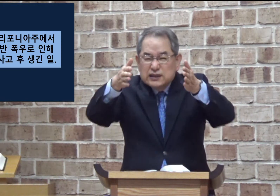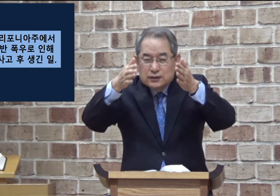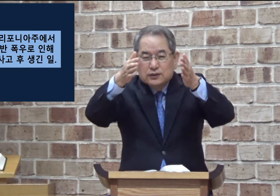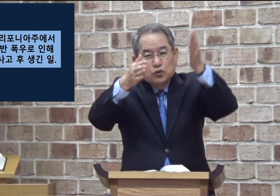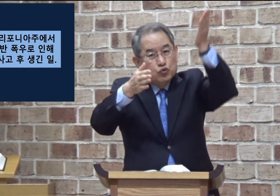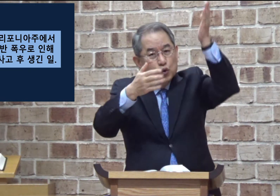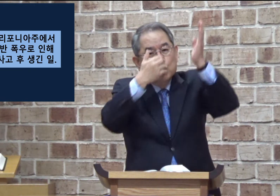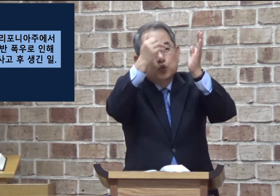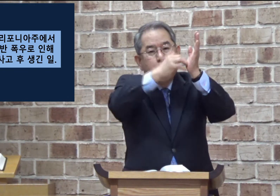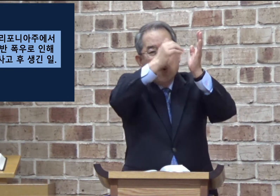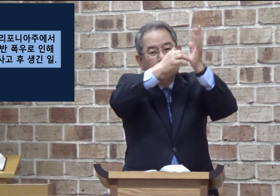일입니다.